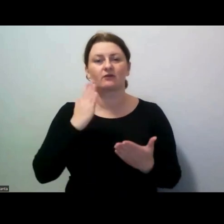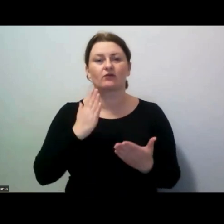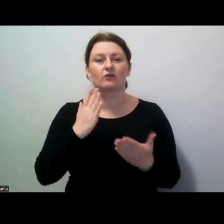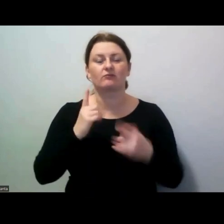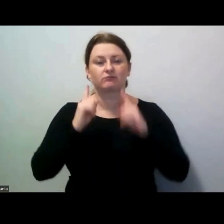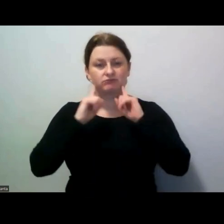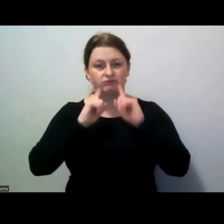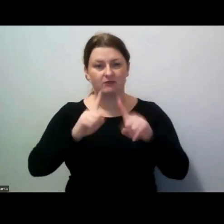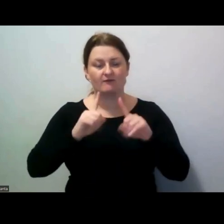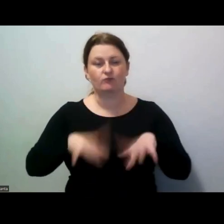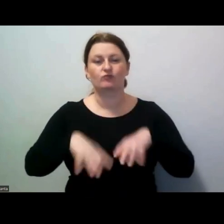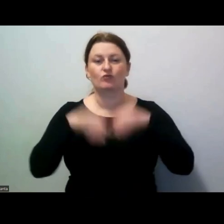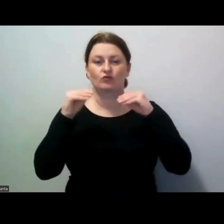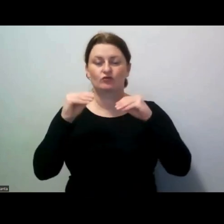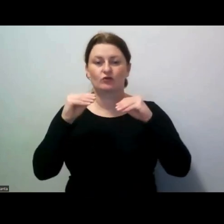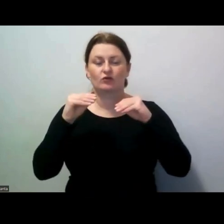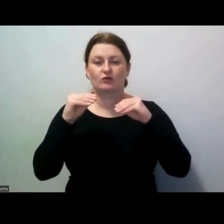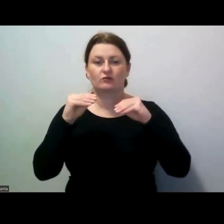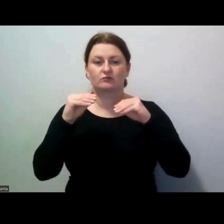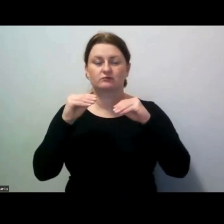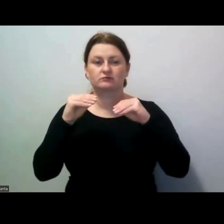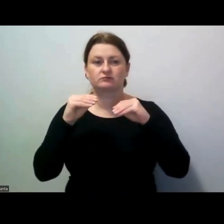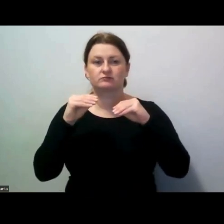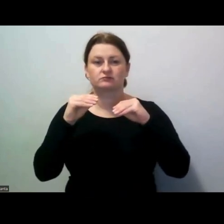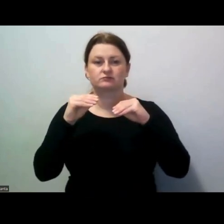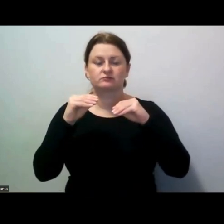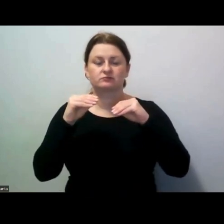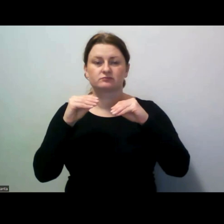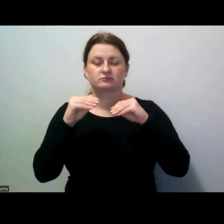tak naprawdę na początek puścić Państwu